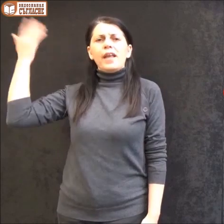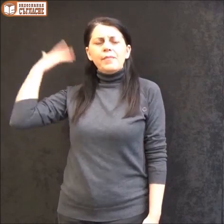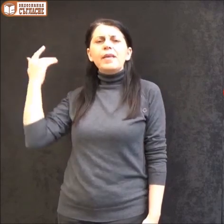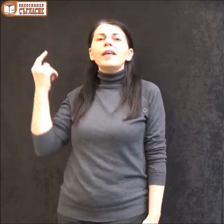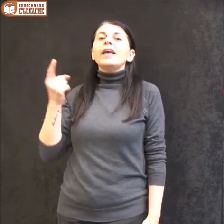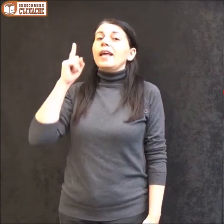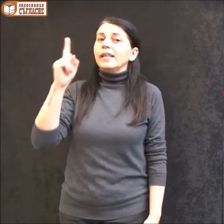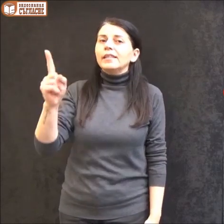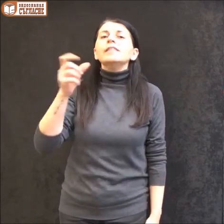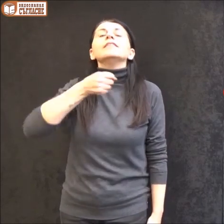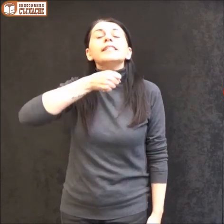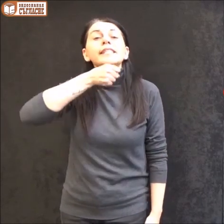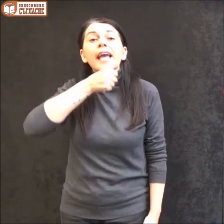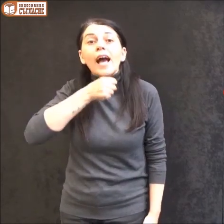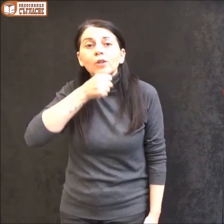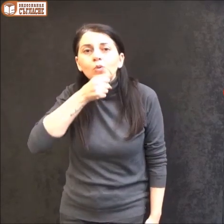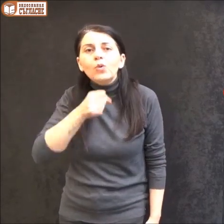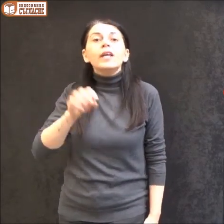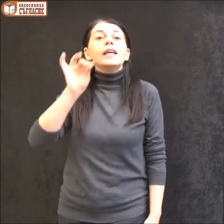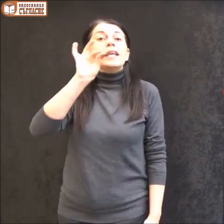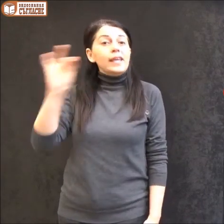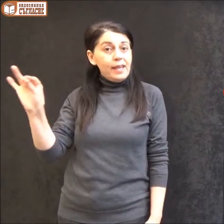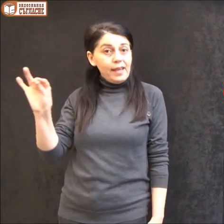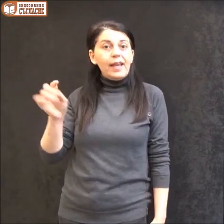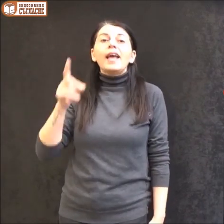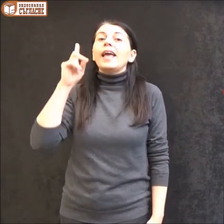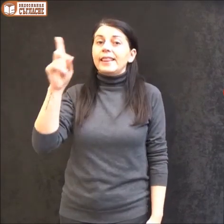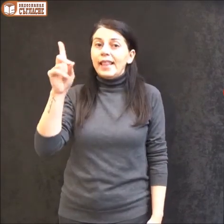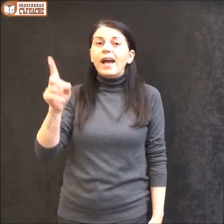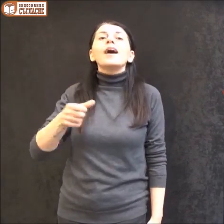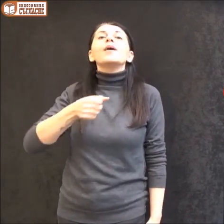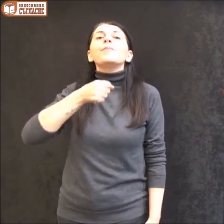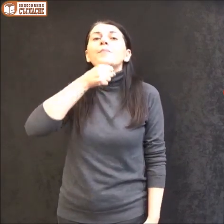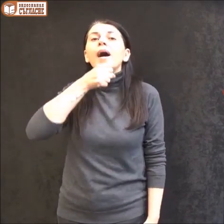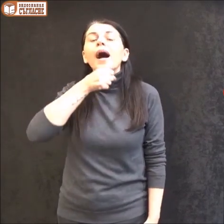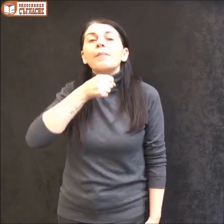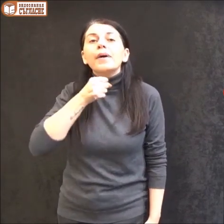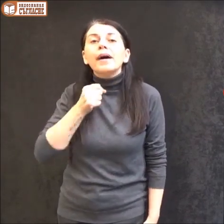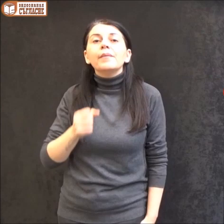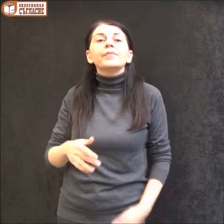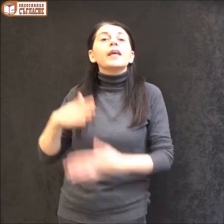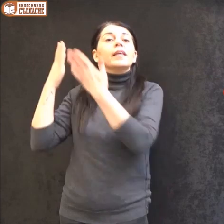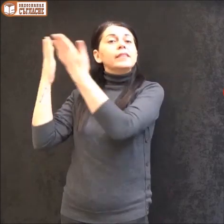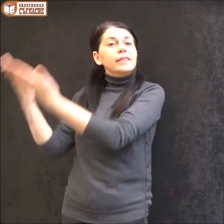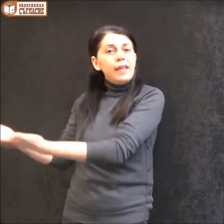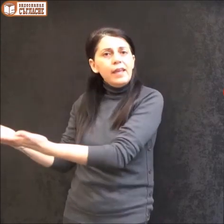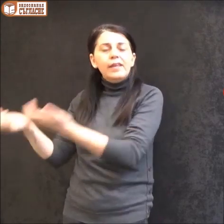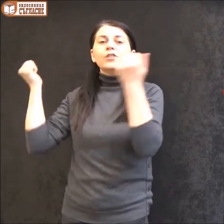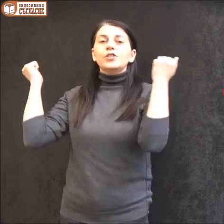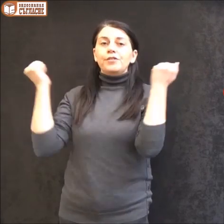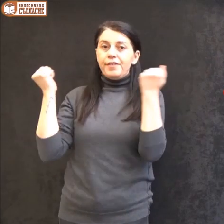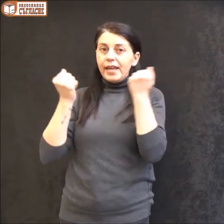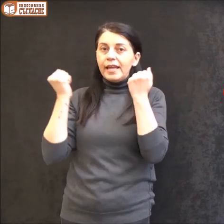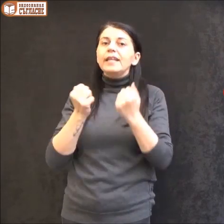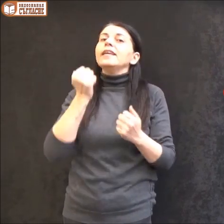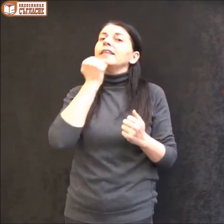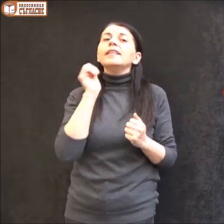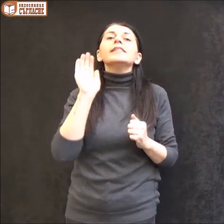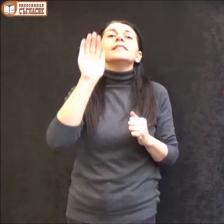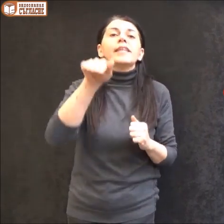време, един дядо и една баба. Те живели на